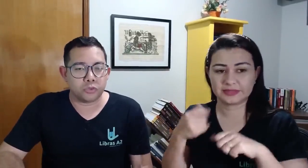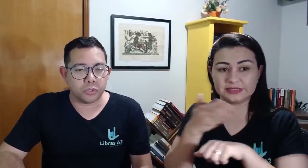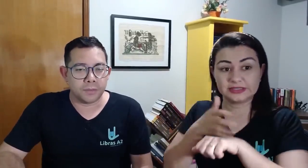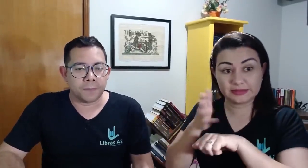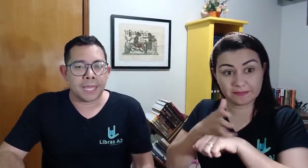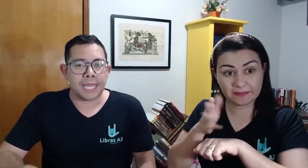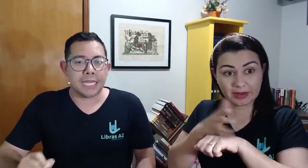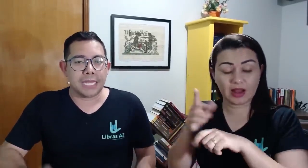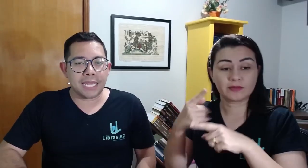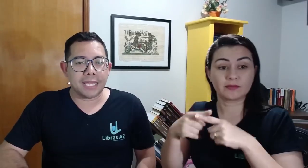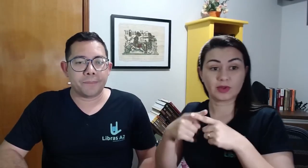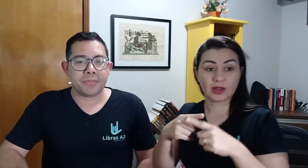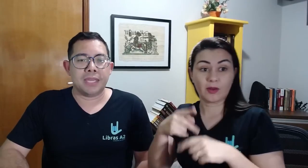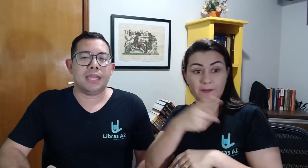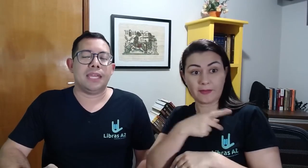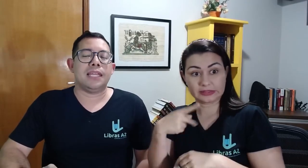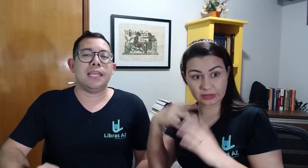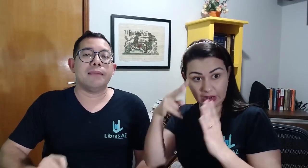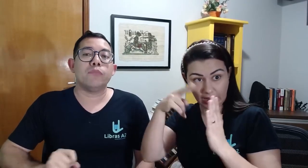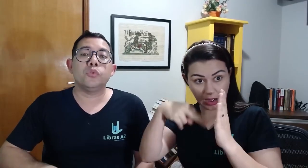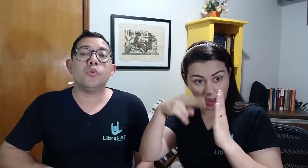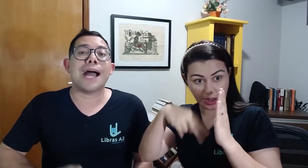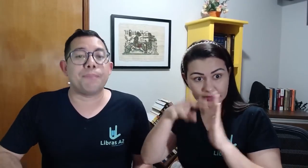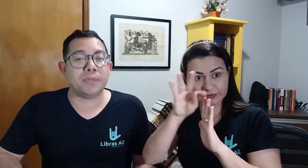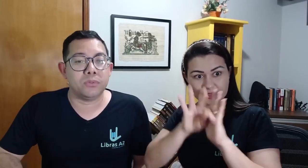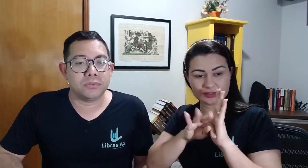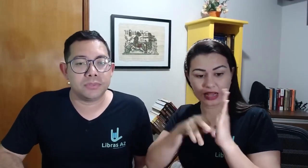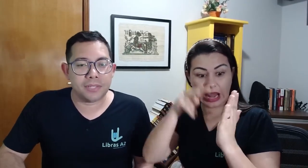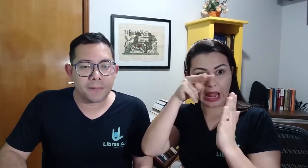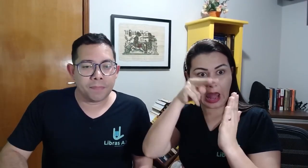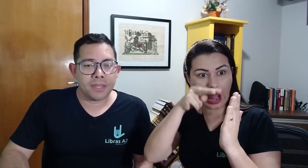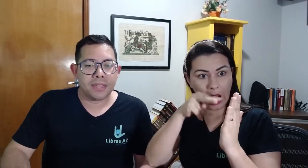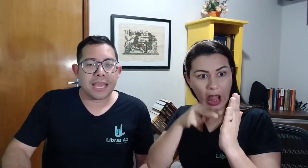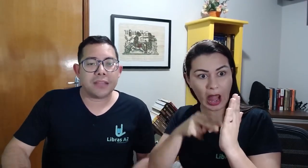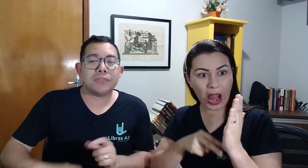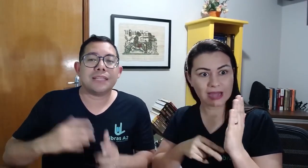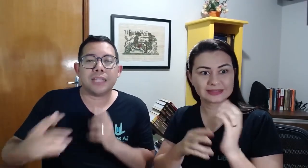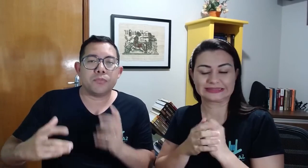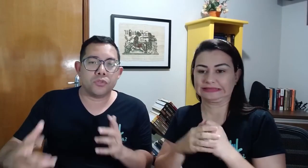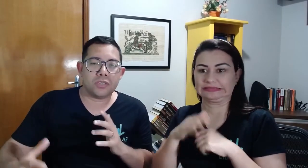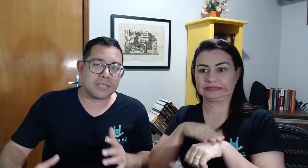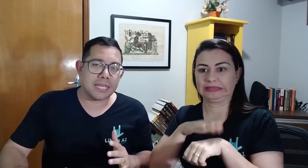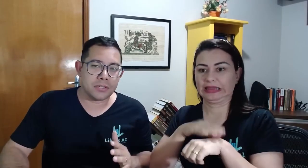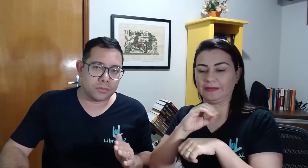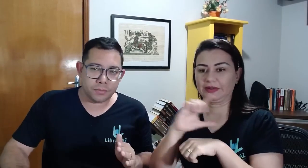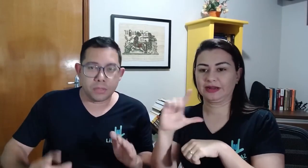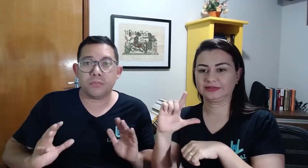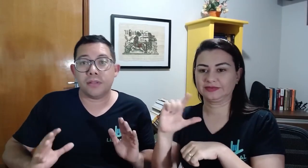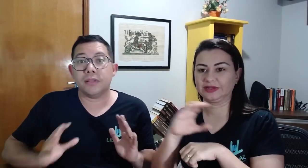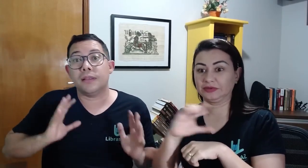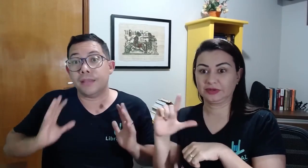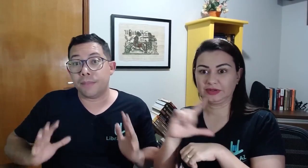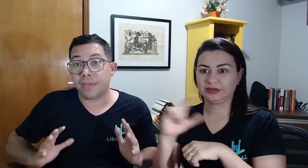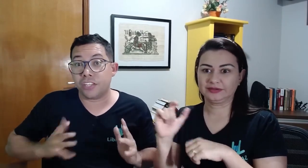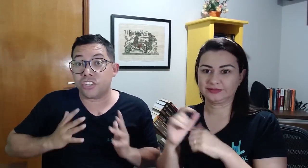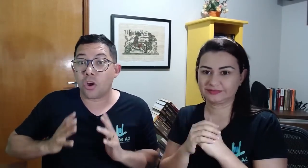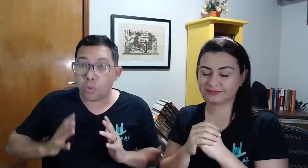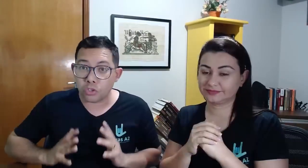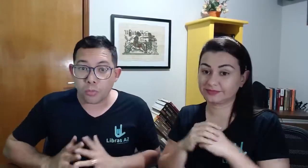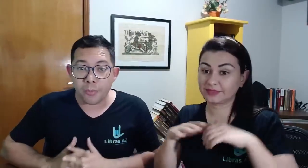pastor, ele lê muito rápido, né? E aí não dá tempo de utilizar isso. Então, depende de alguns